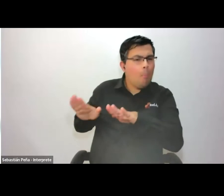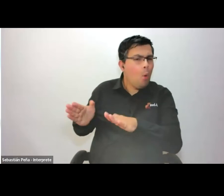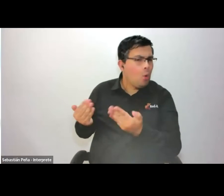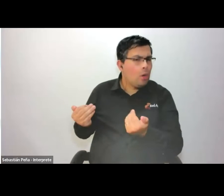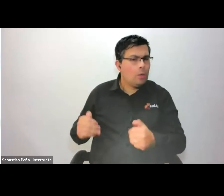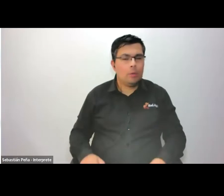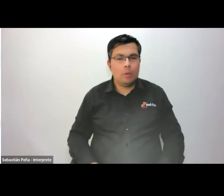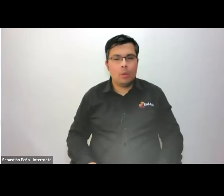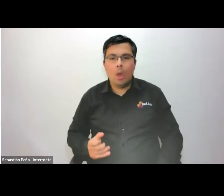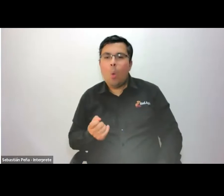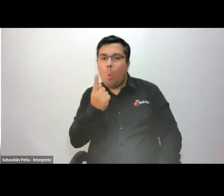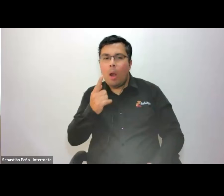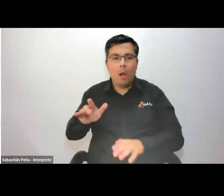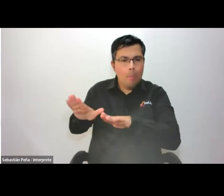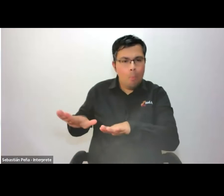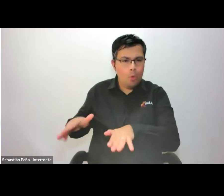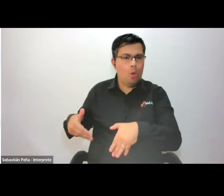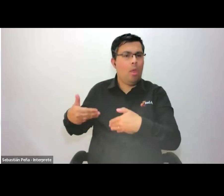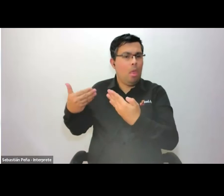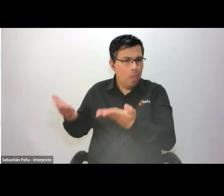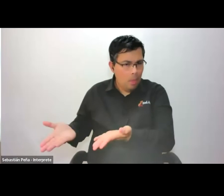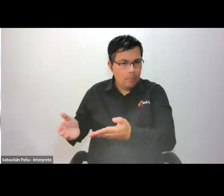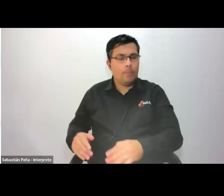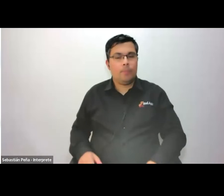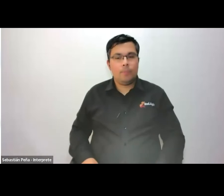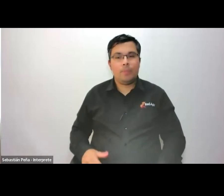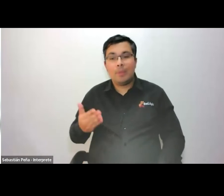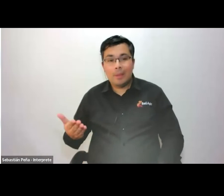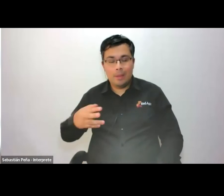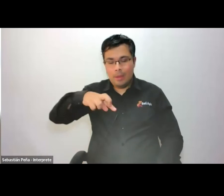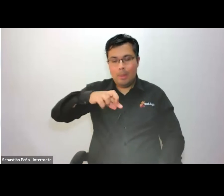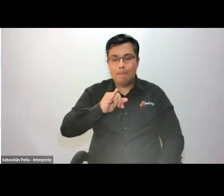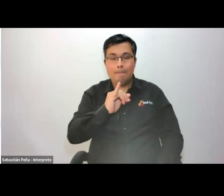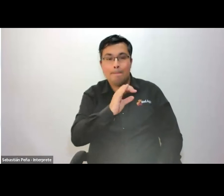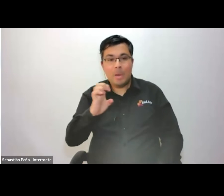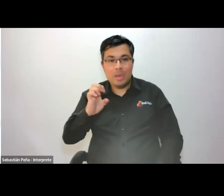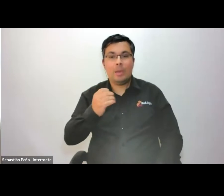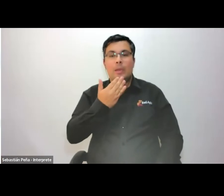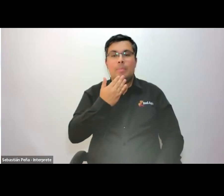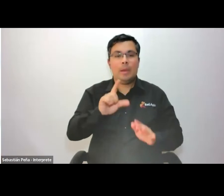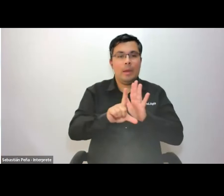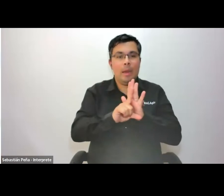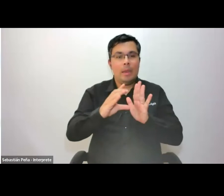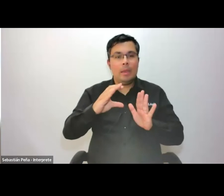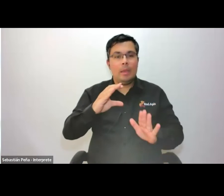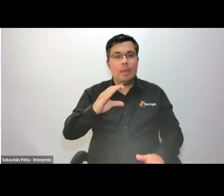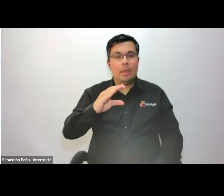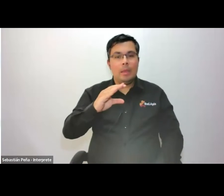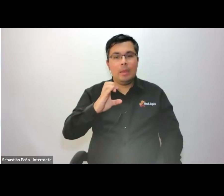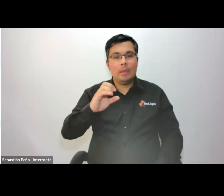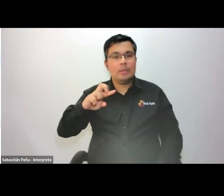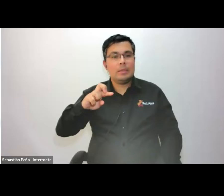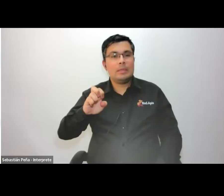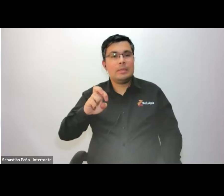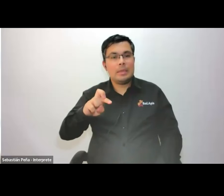deben proveer, y desde el PIE, desde la ley CEP, existen recursos para que el sostenedor